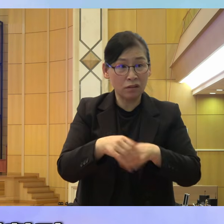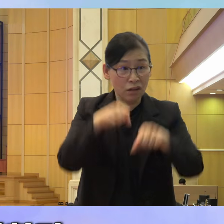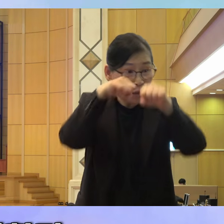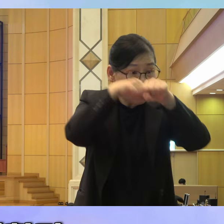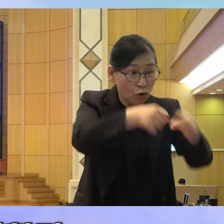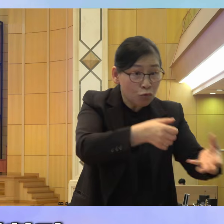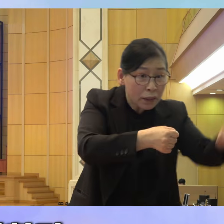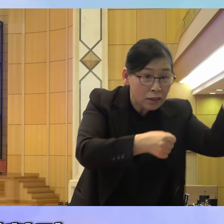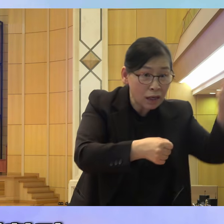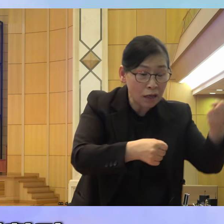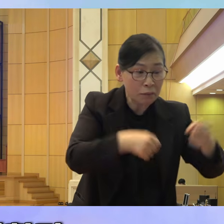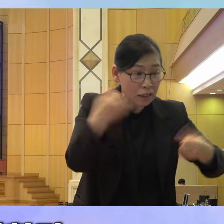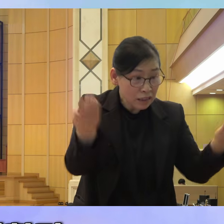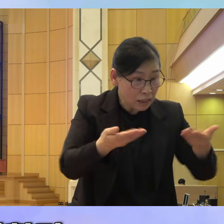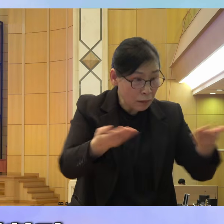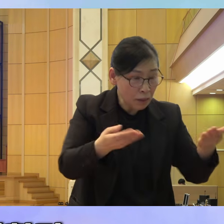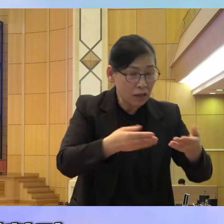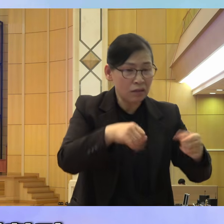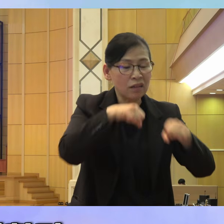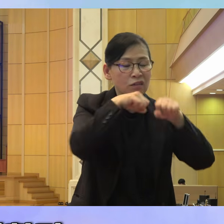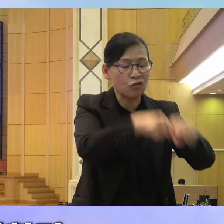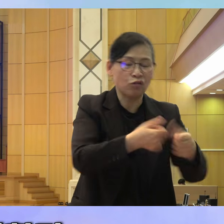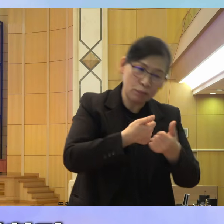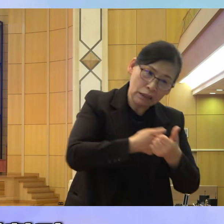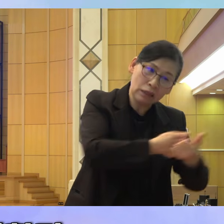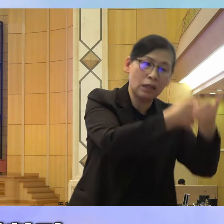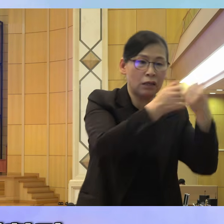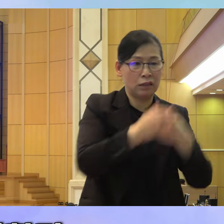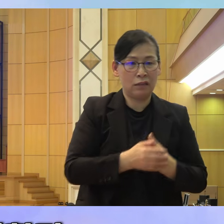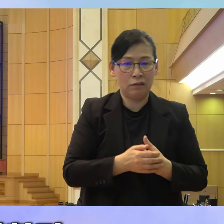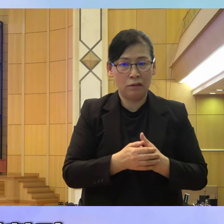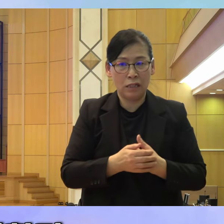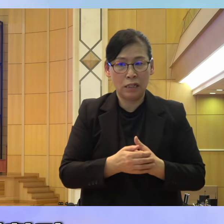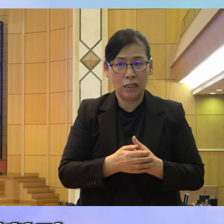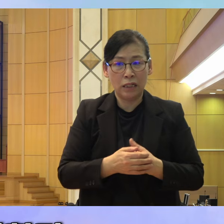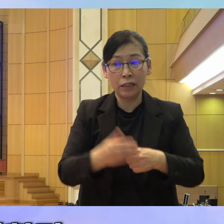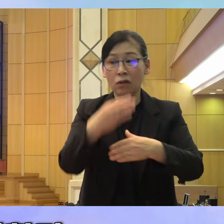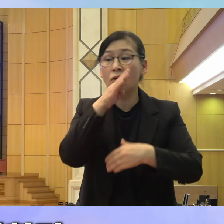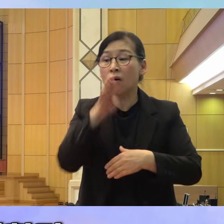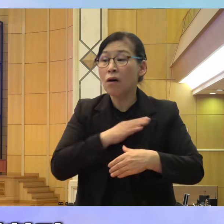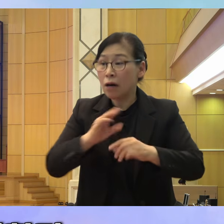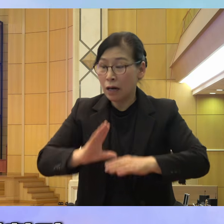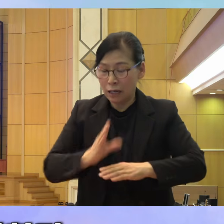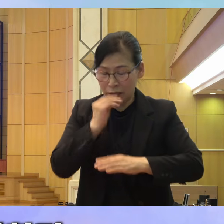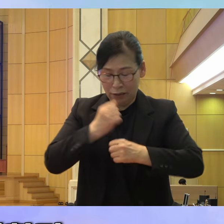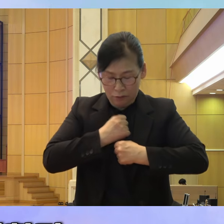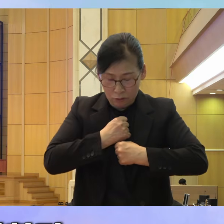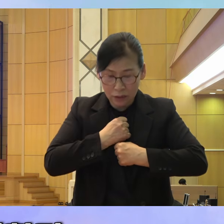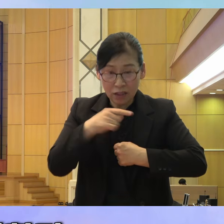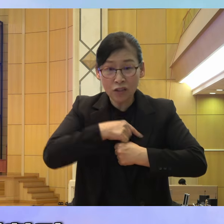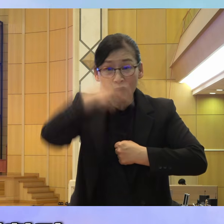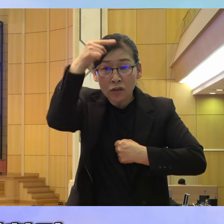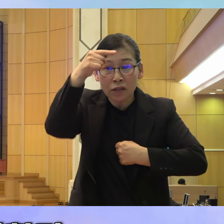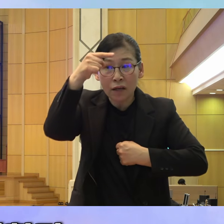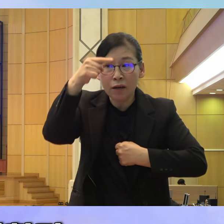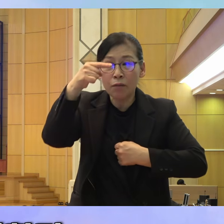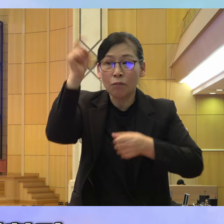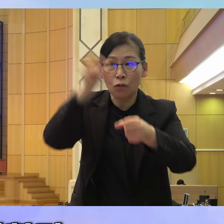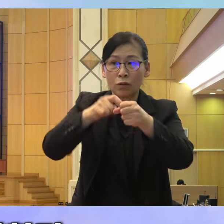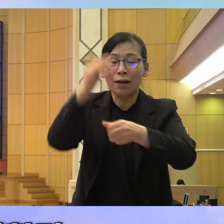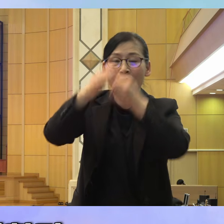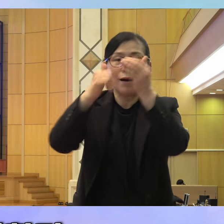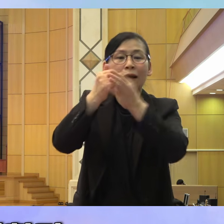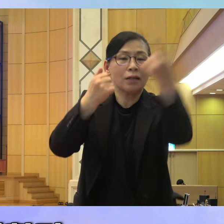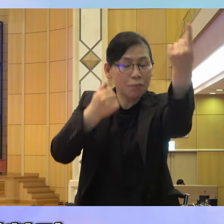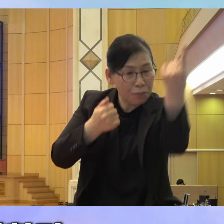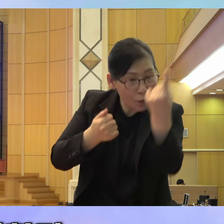저주받은 사람이 해봐야 저주만 따라다녀. 그래서 안식일을 지키는 첫째 목적은 뭐냐? 하나님 앞에